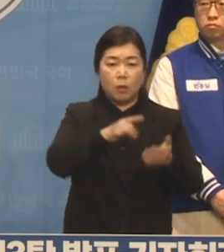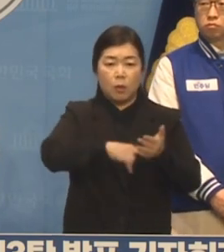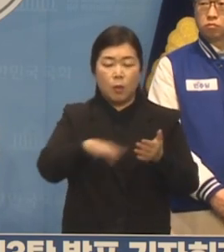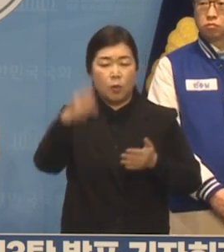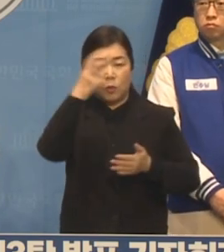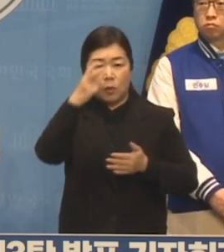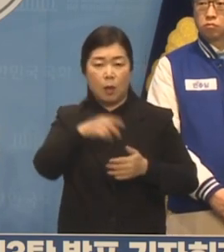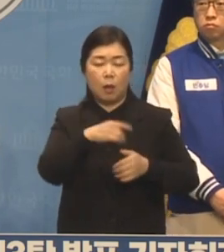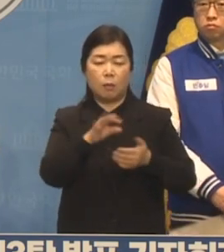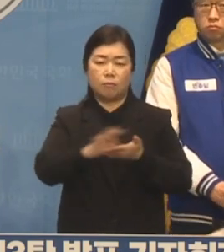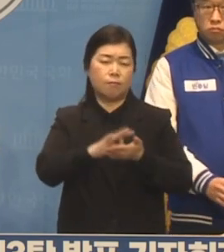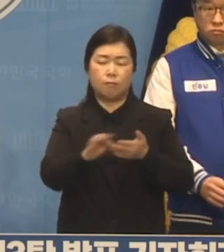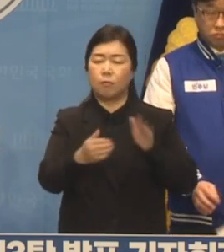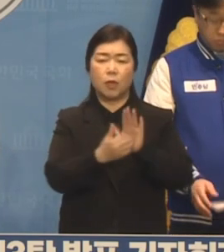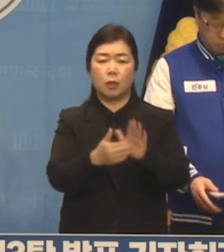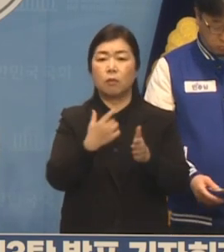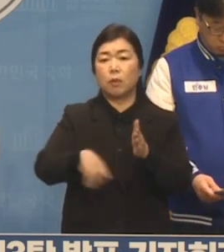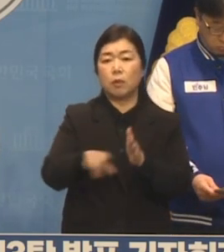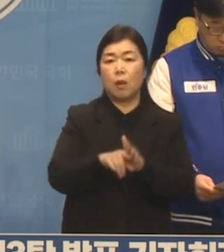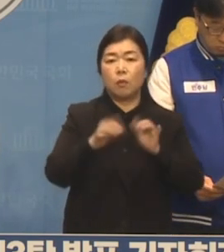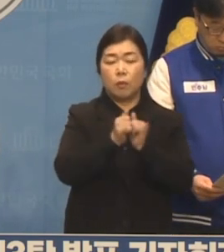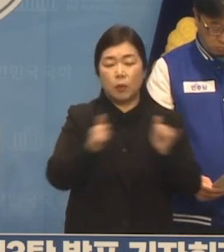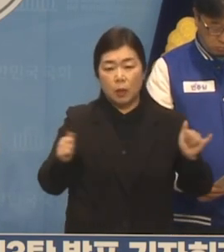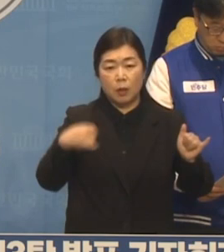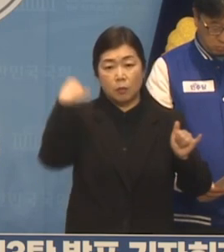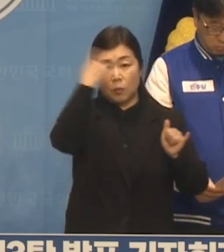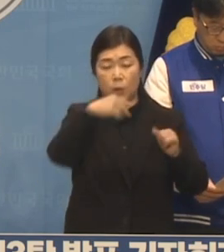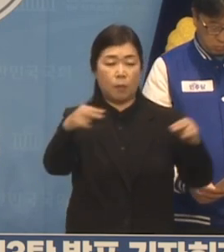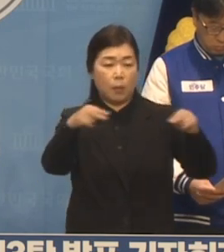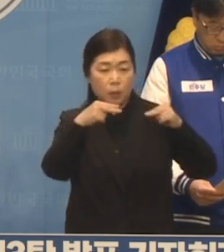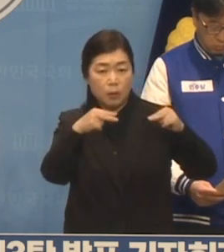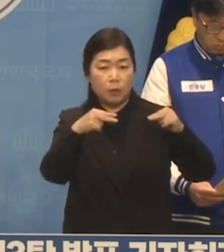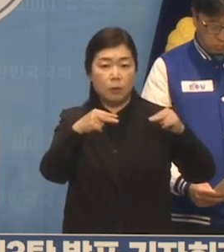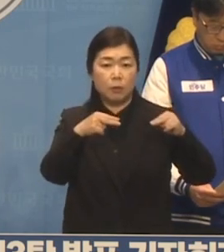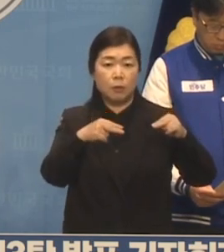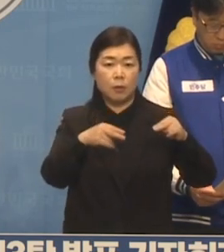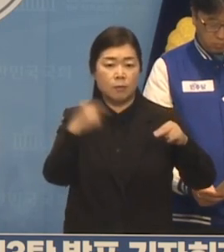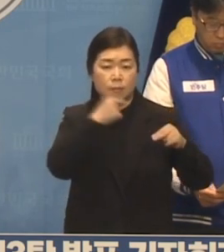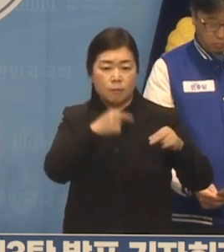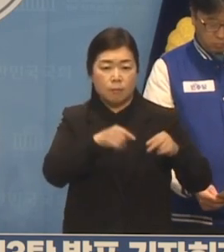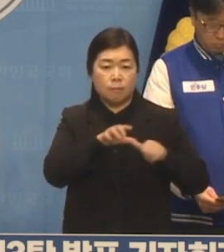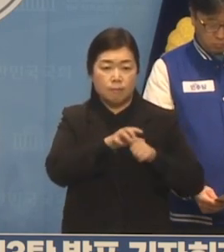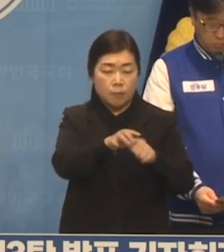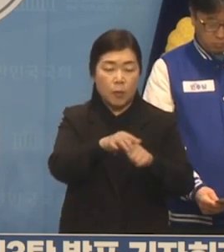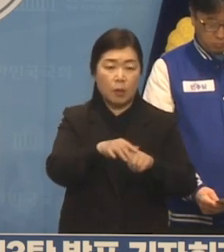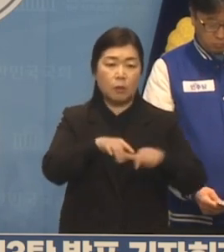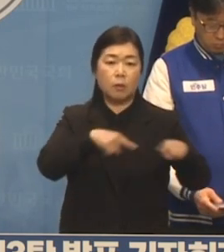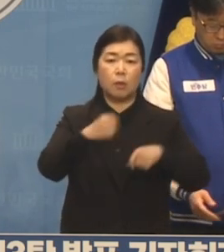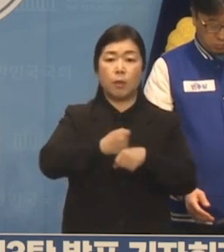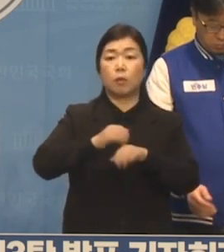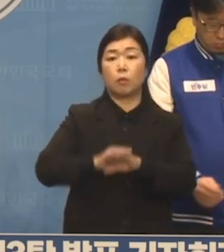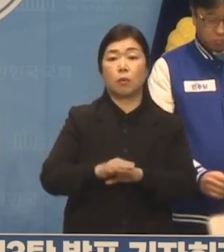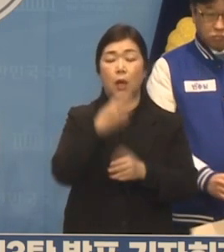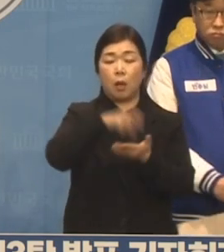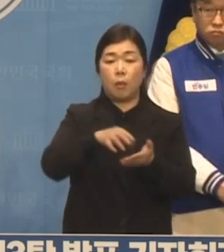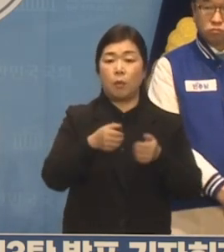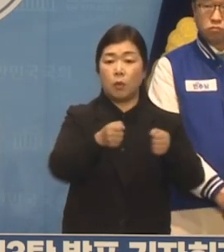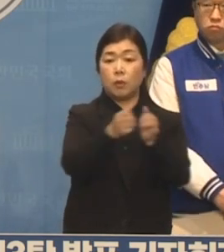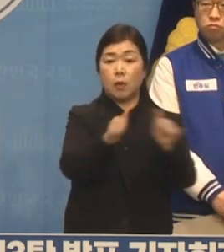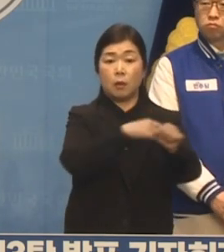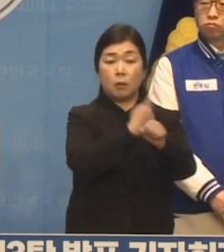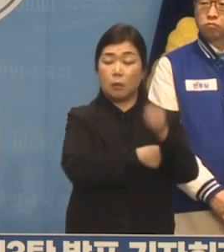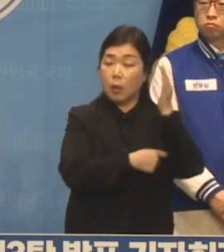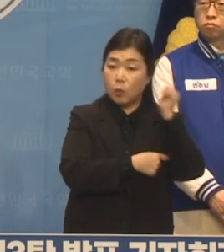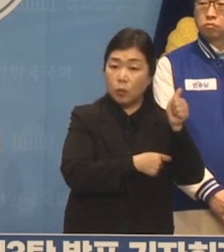남용을 방지하기 위한 국민 눈높이에 맞는 엄격한 통제장치를 마련하고 임명권자인 대통령이나